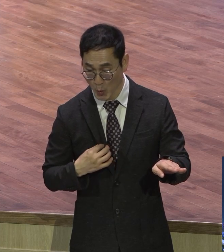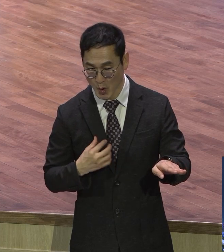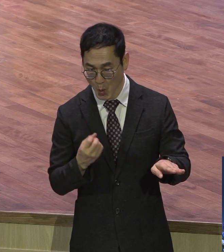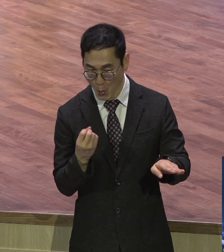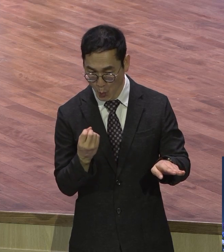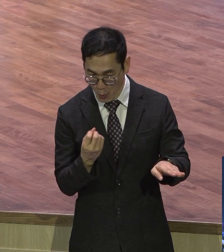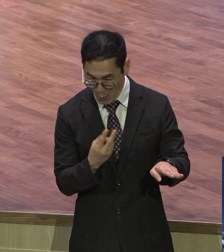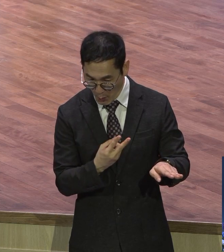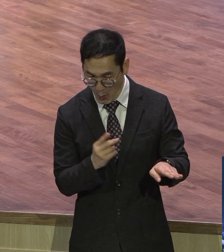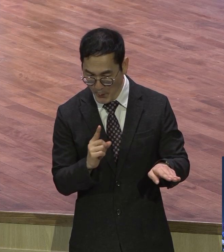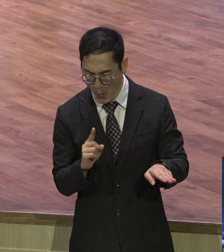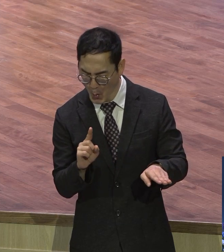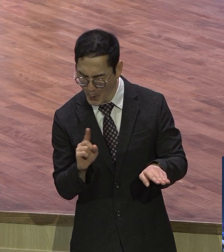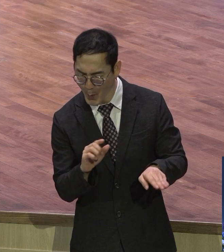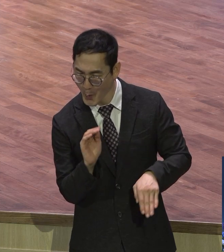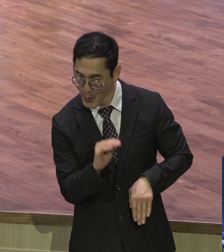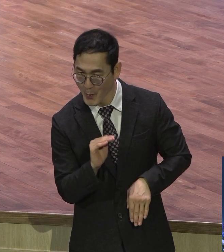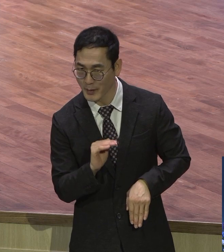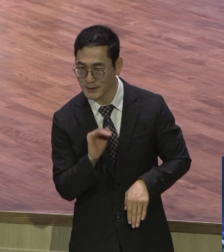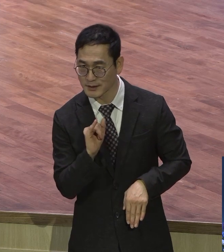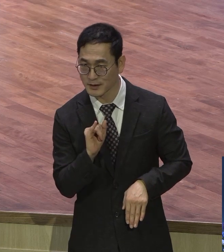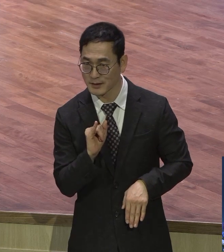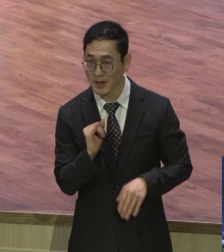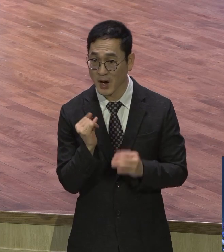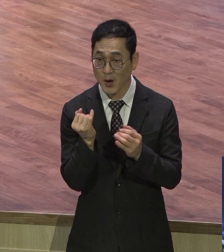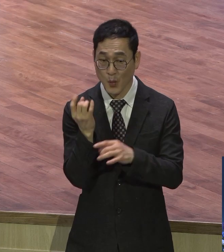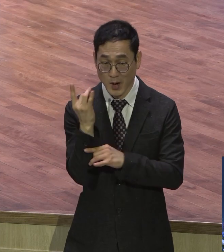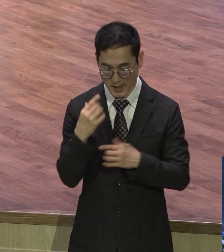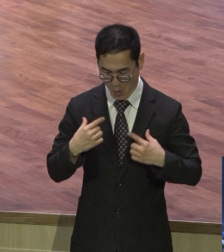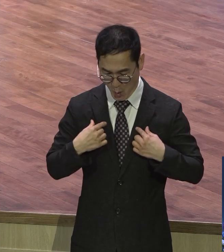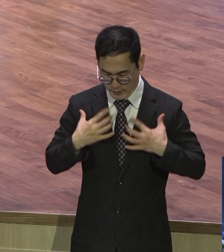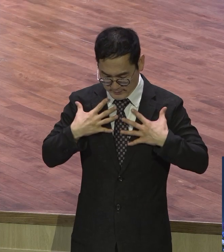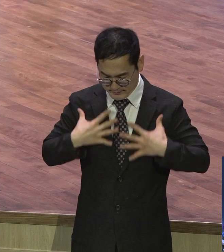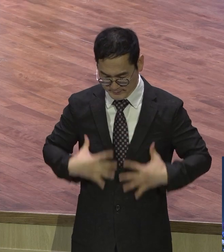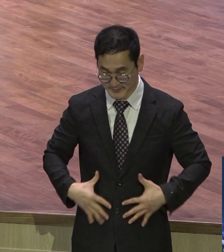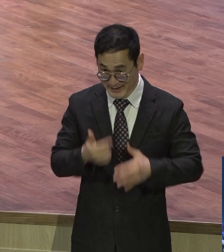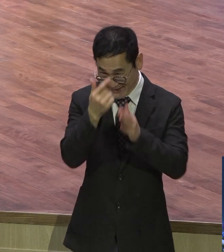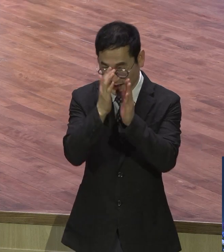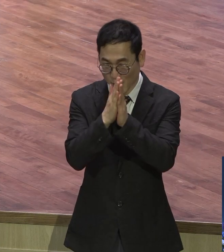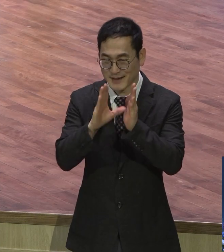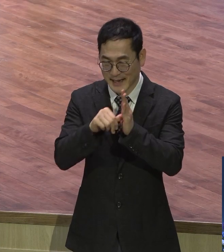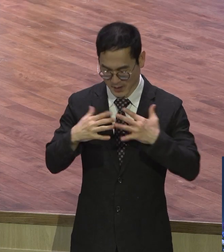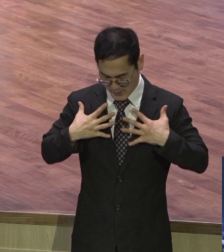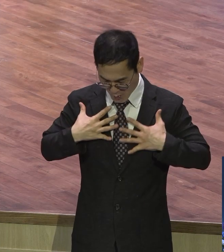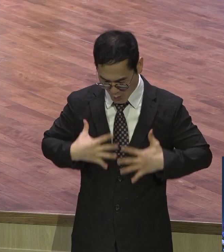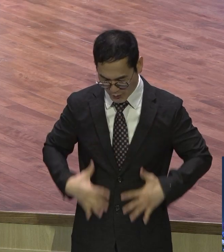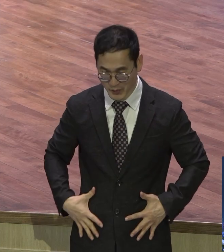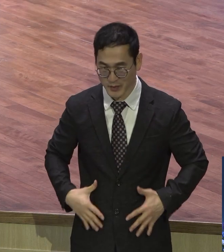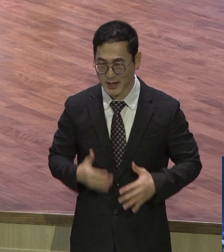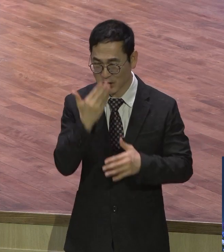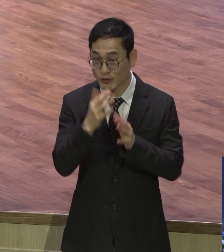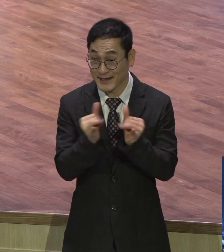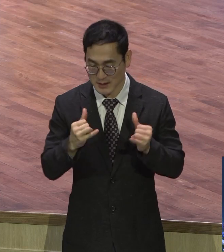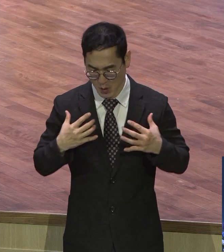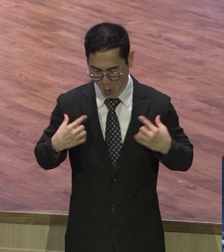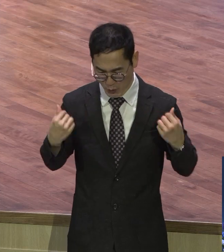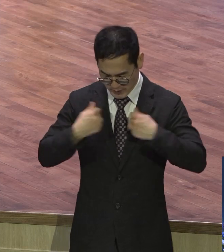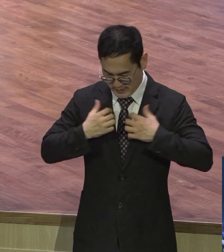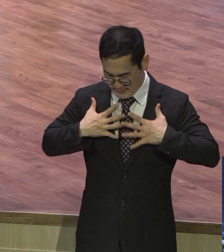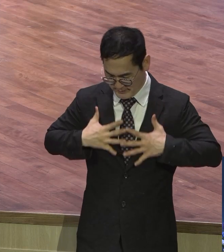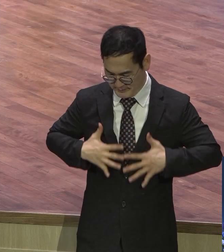유대인들이 입고 다니는 기도복에 늘어진 옷술이 있습니다 옷술 이 옷술을